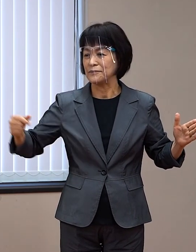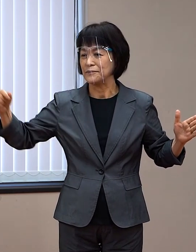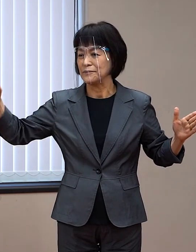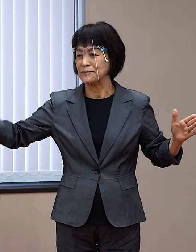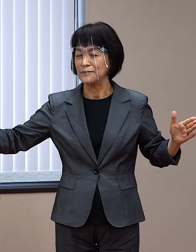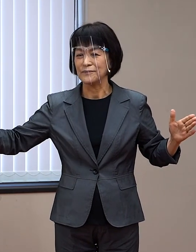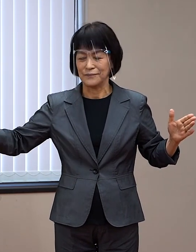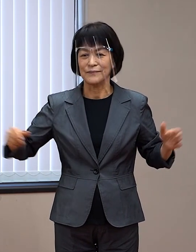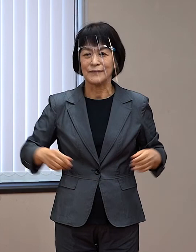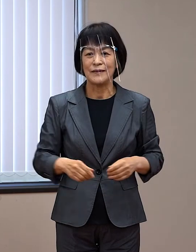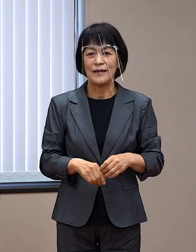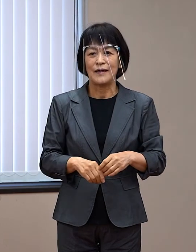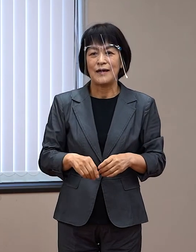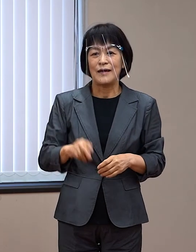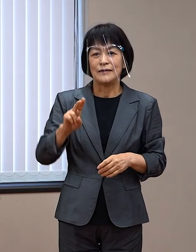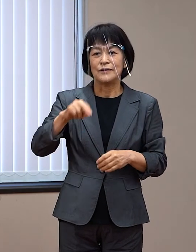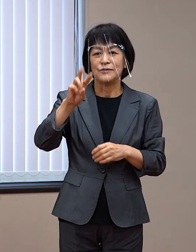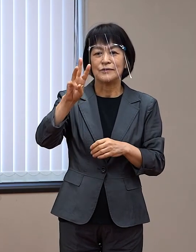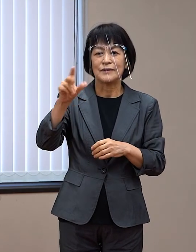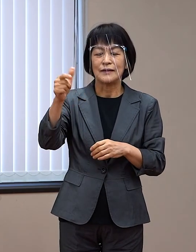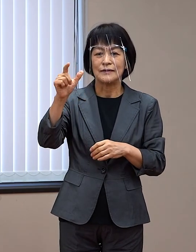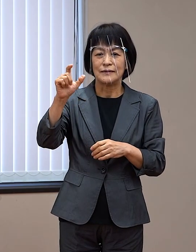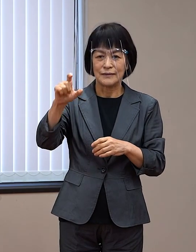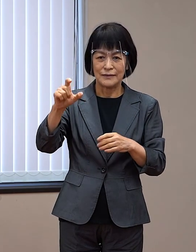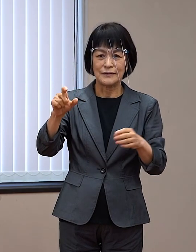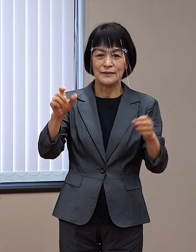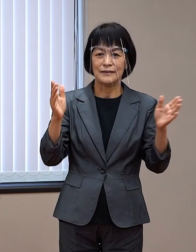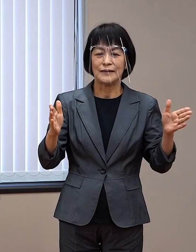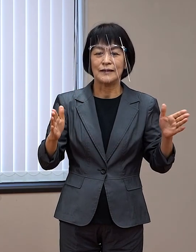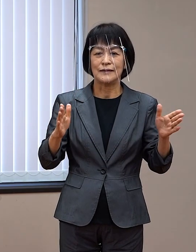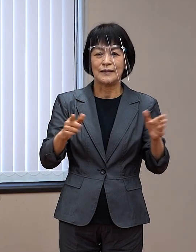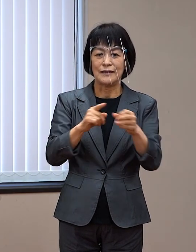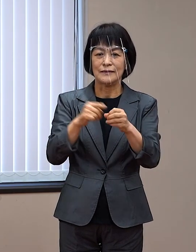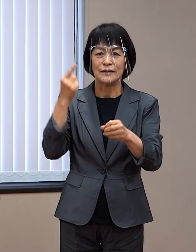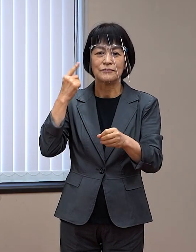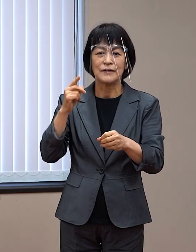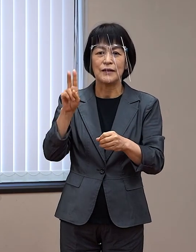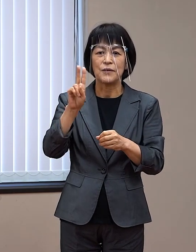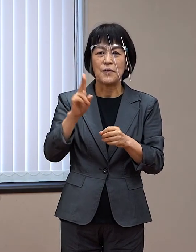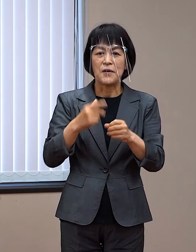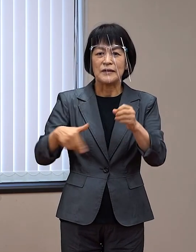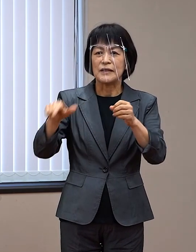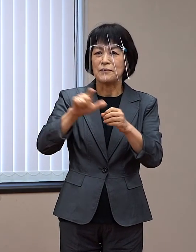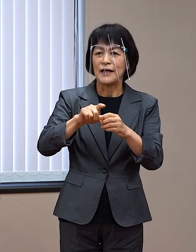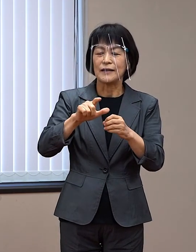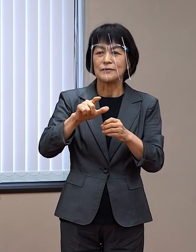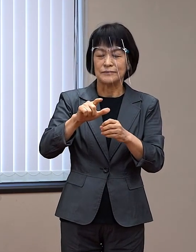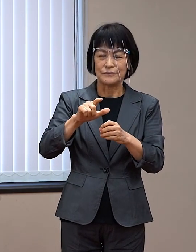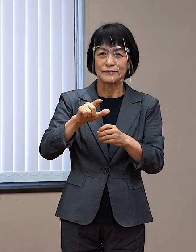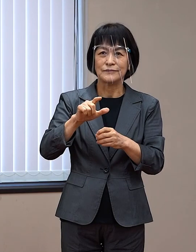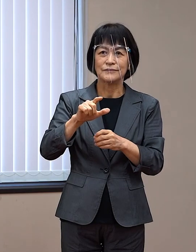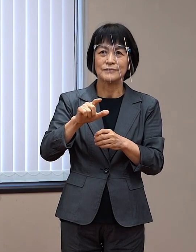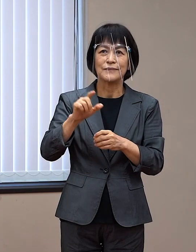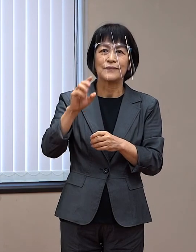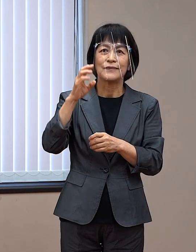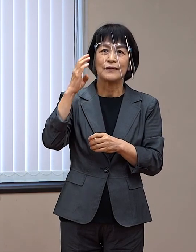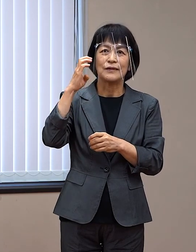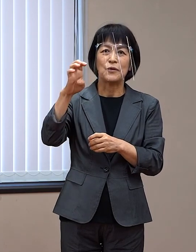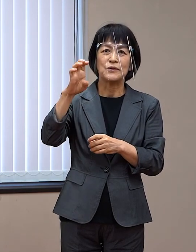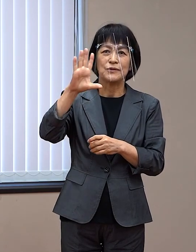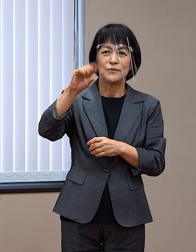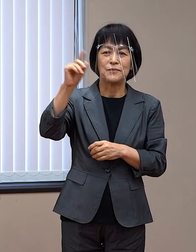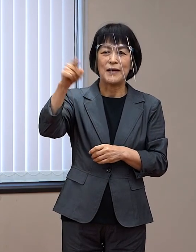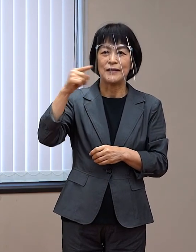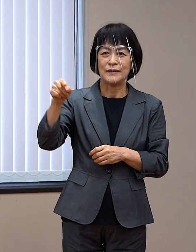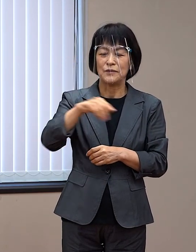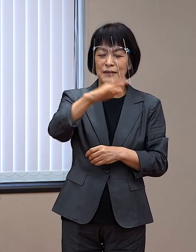り、23日間で昨年の2倍となる約40万人の方々からご来